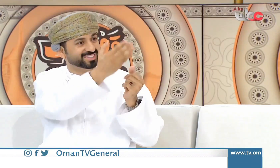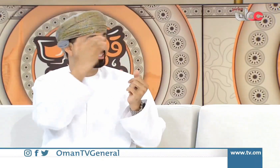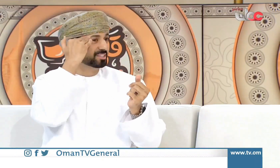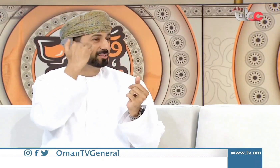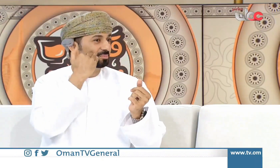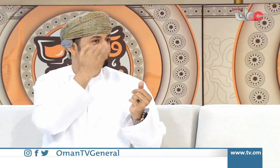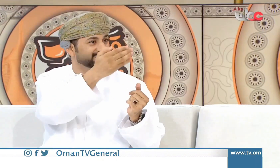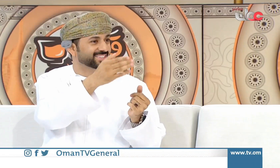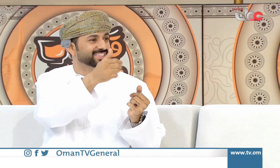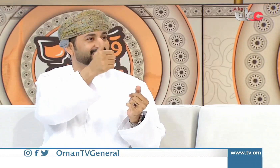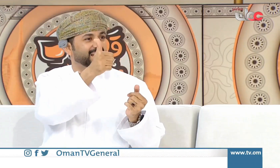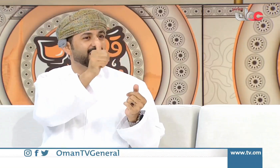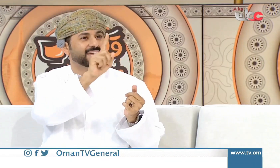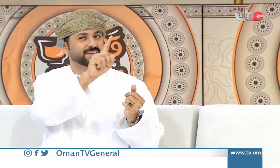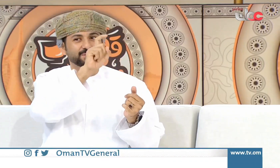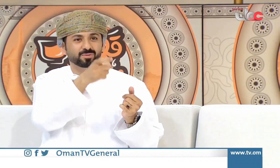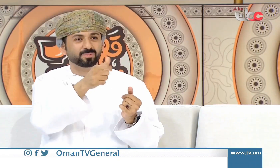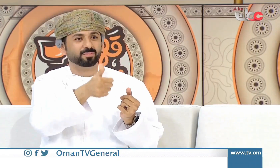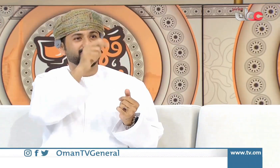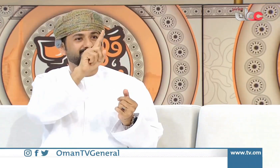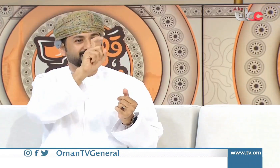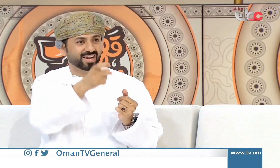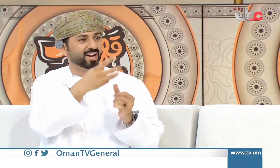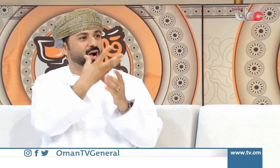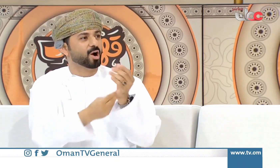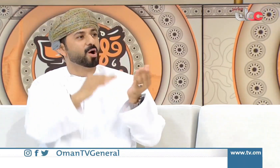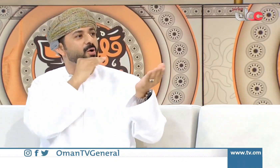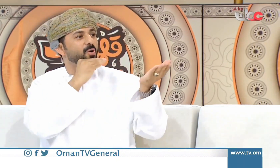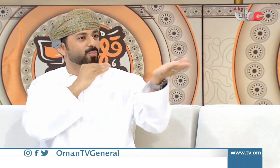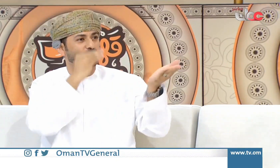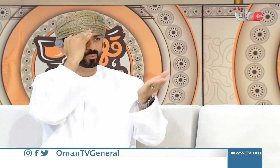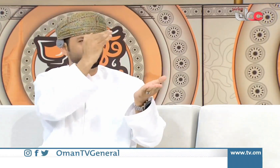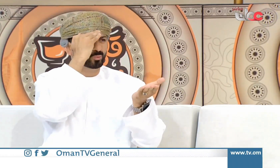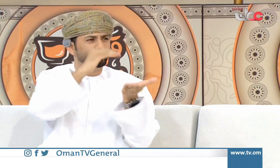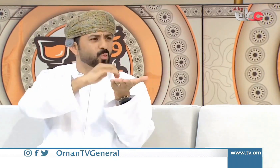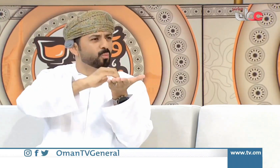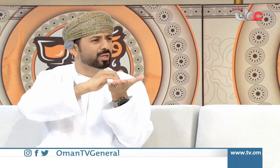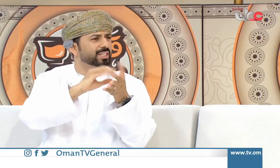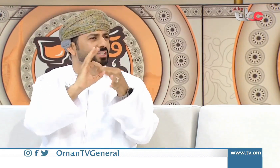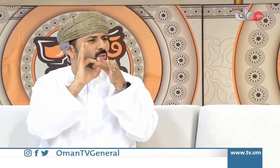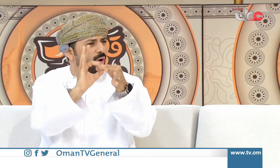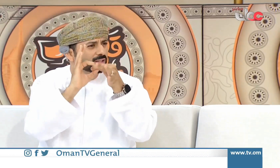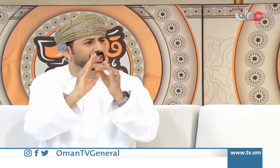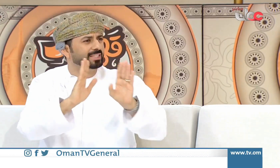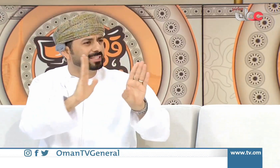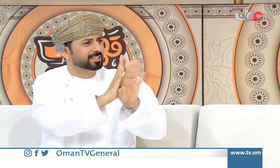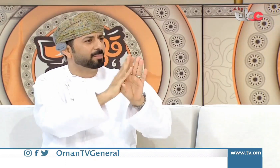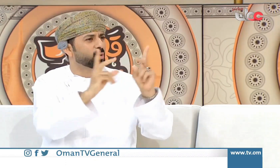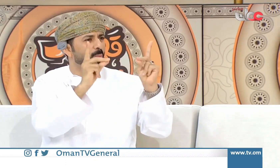لك. أيضا نتحدث مع ضيفتنا التالية، ابنتك أبرار بنت سالم المحروقي، شكرا جزيلا